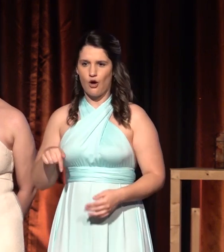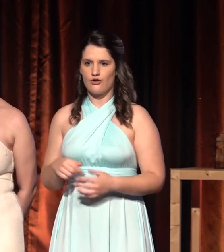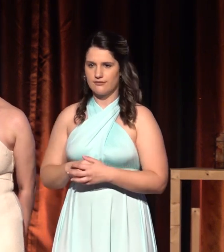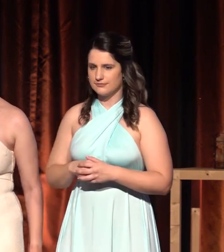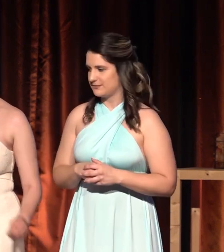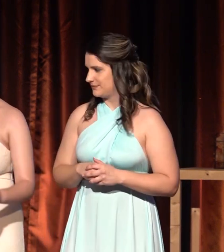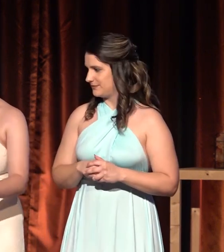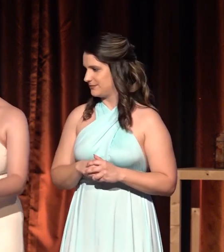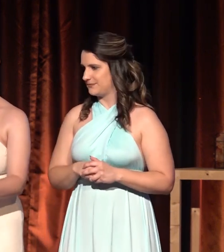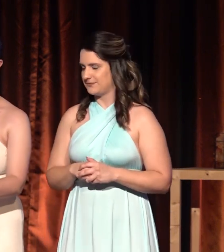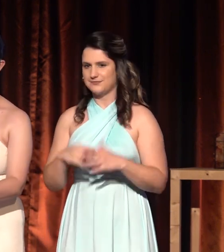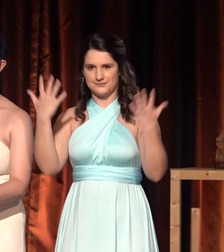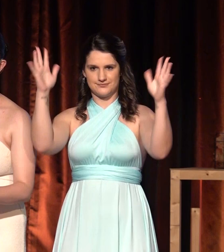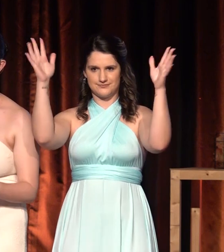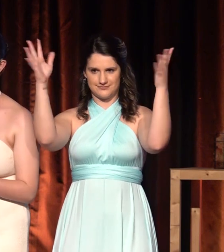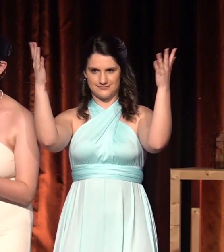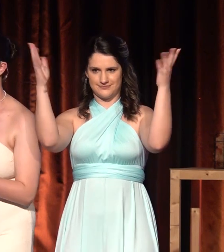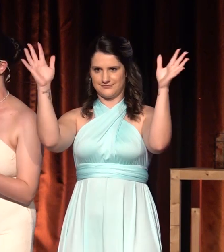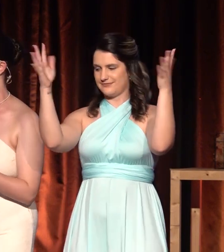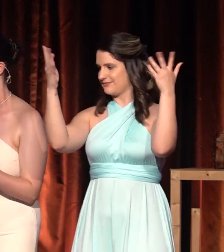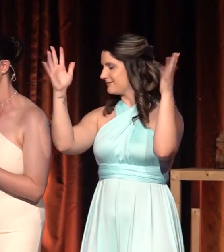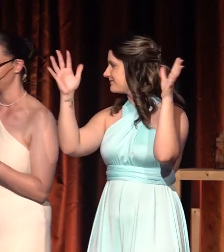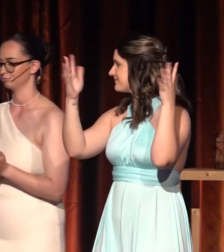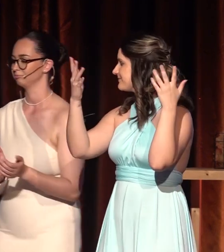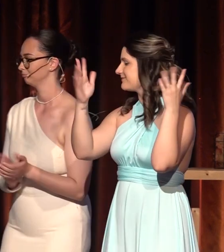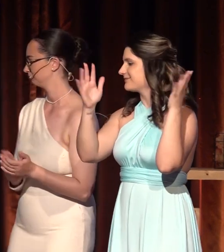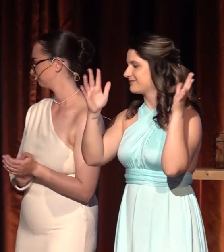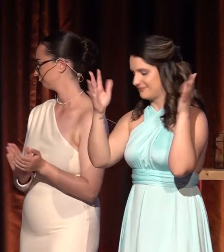trajectòria al centre. Rebem-lo amb un fort aplaudiment.